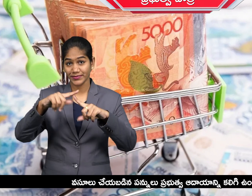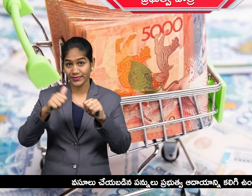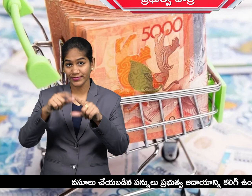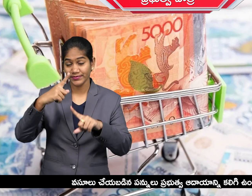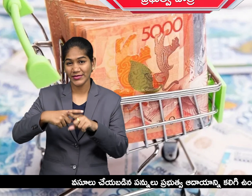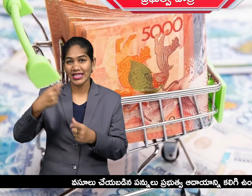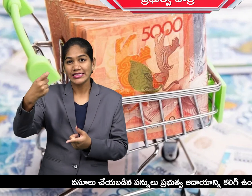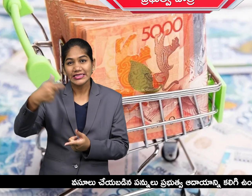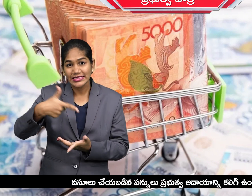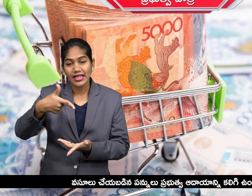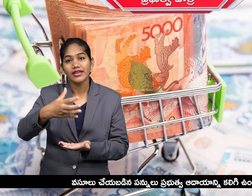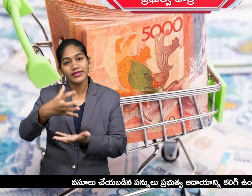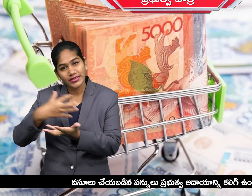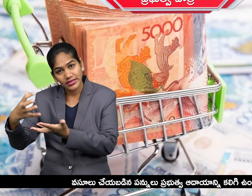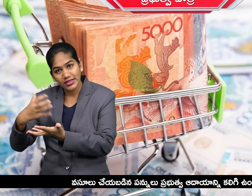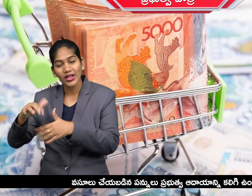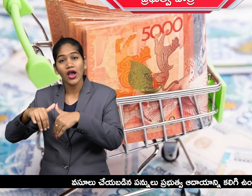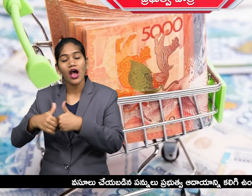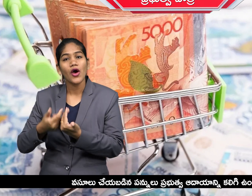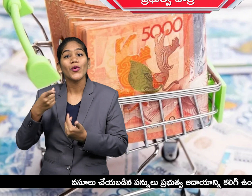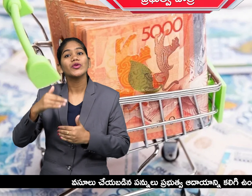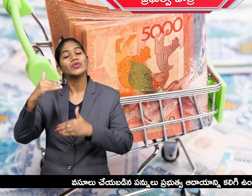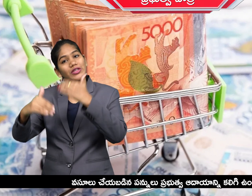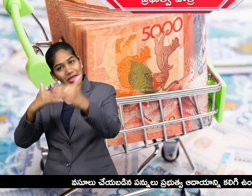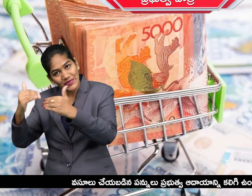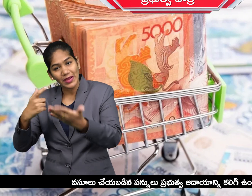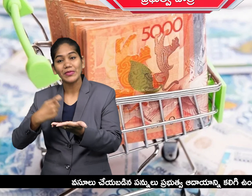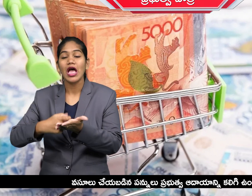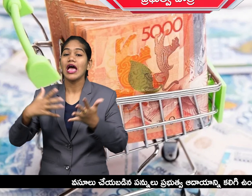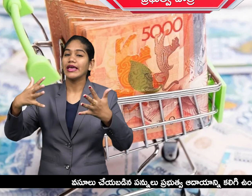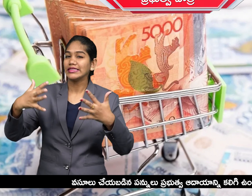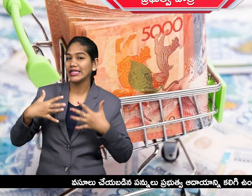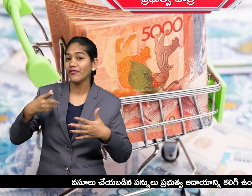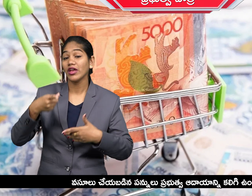వసూలు చేయబడిన పన్నులు ప్రభుత్వ ఆదాయాన్ని కలిగి ఉంటాయి.